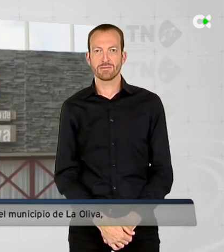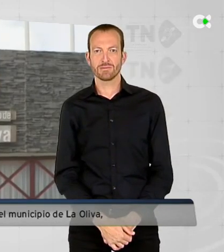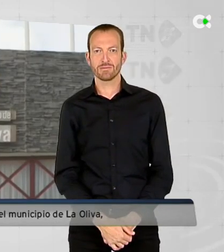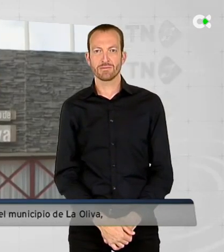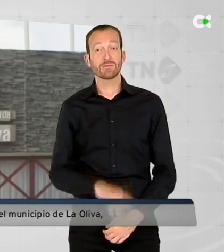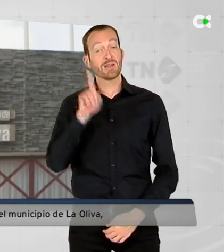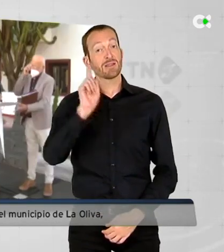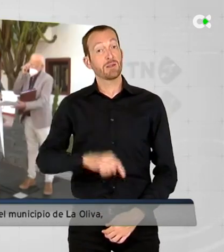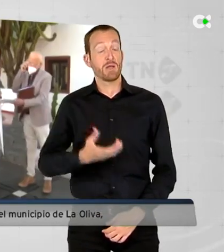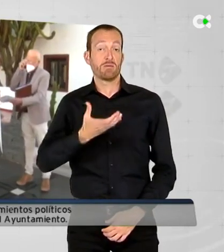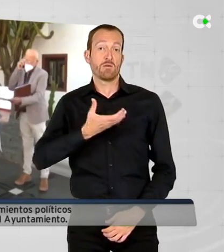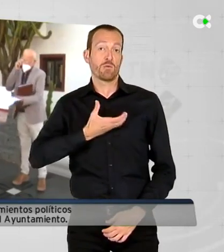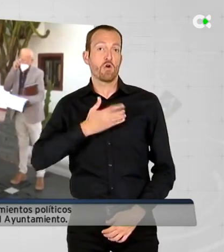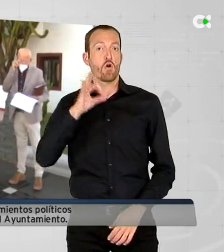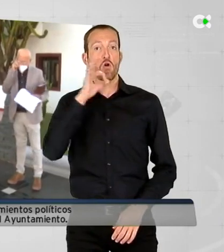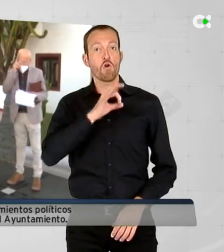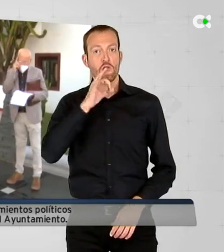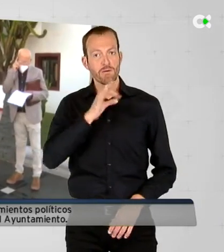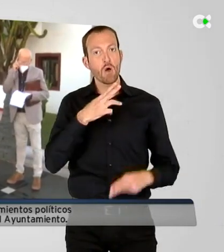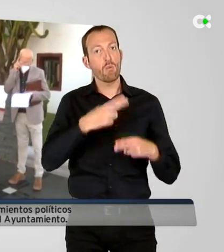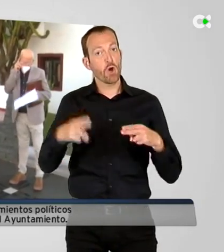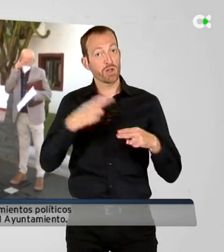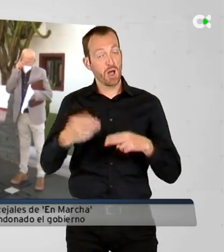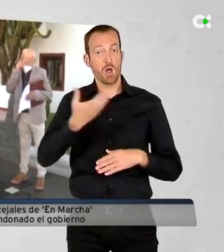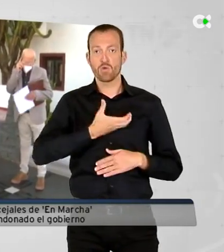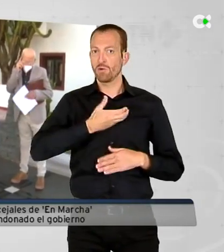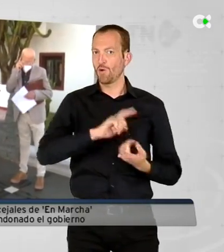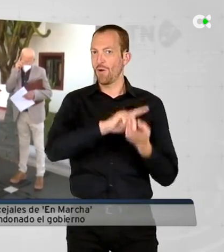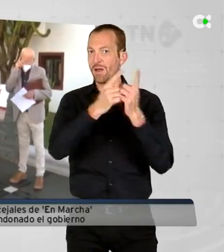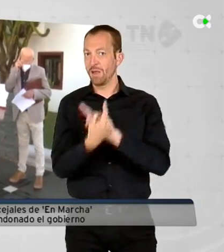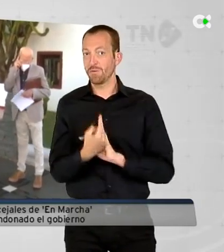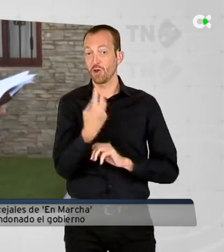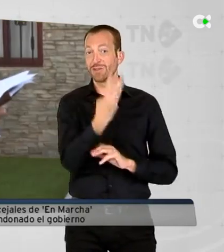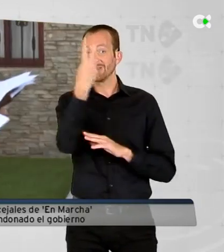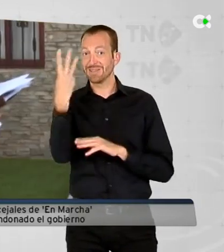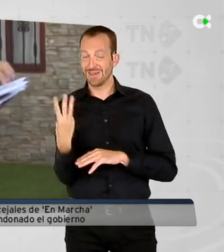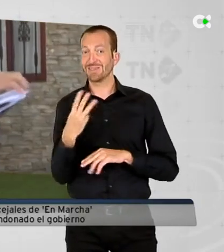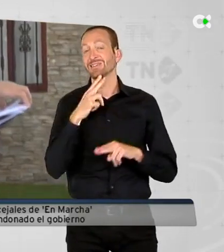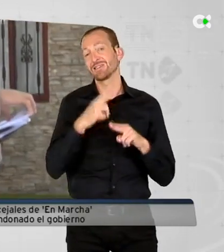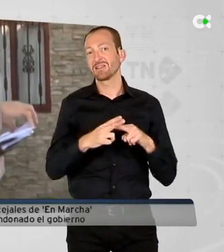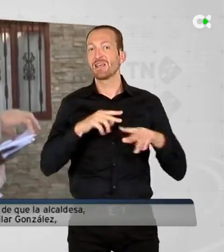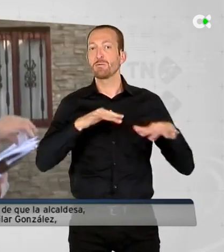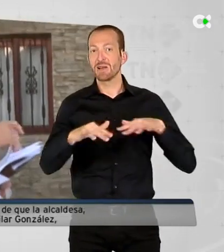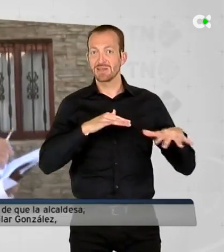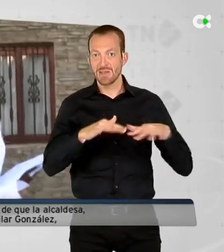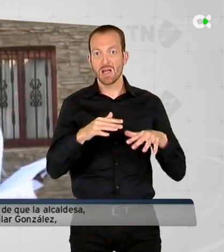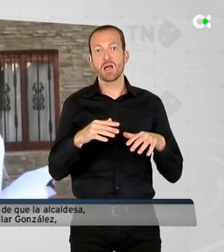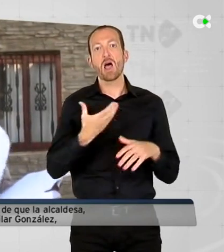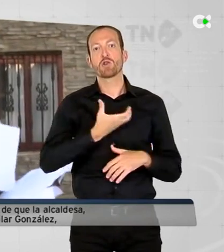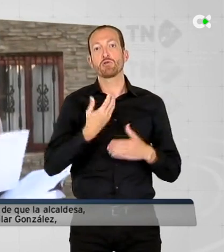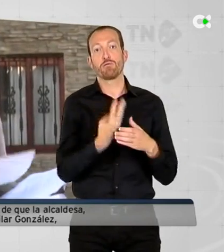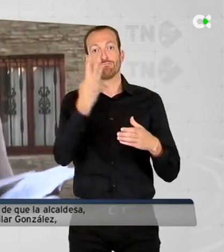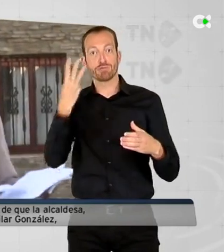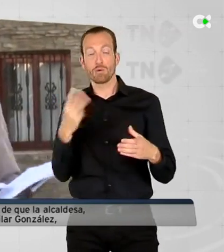Y también en el municipio de La Oliva, movimientos políticos en el ayuntamiento. Tres concejales de marcha han abandonado el gobierno después de que la